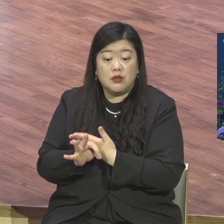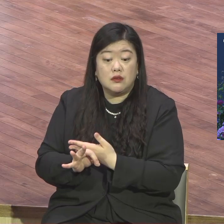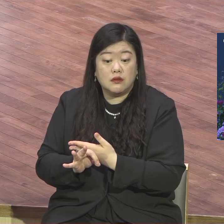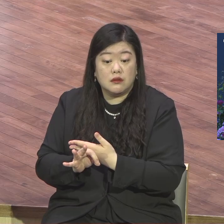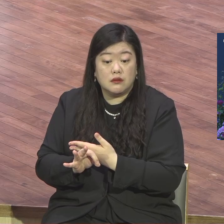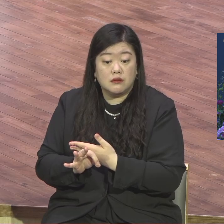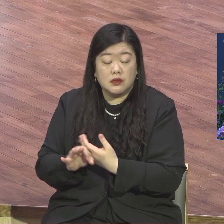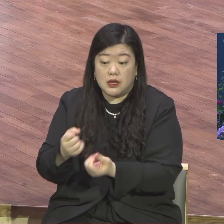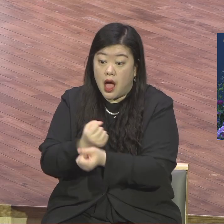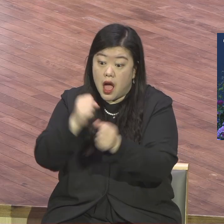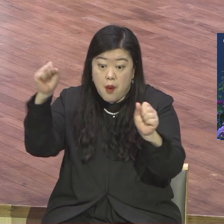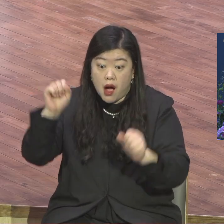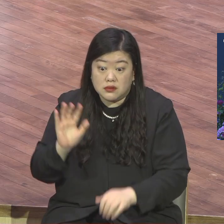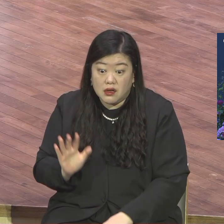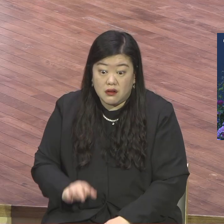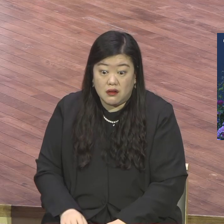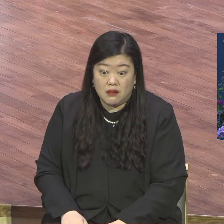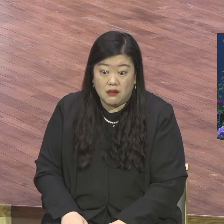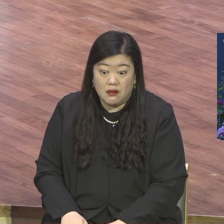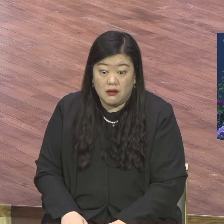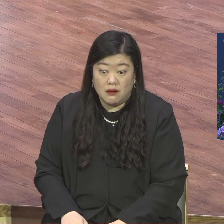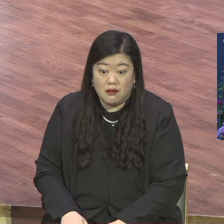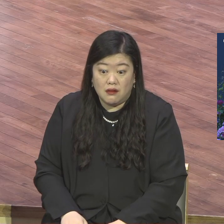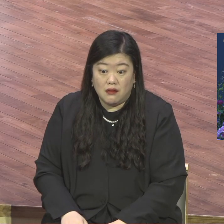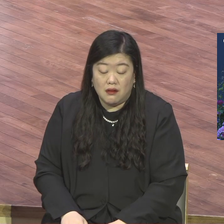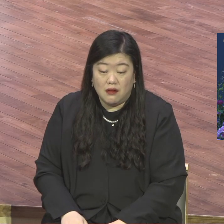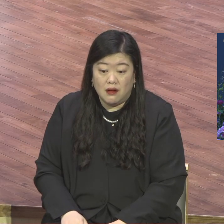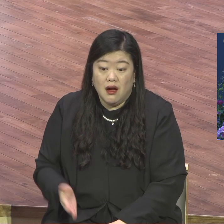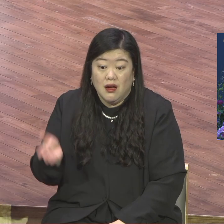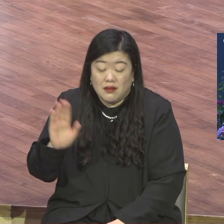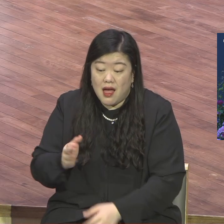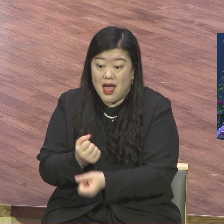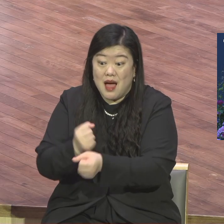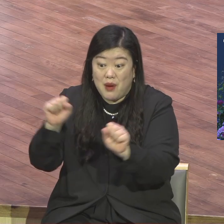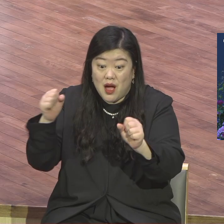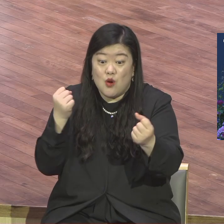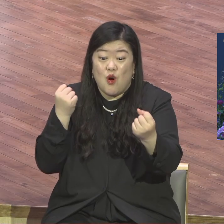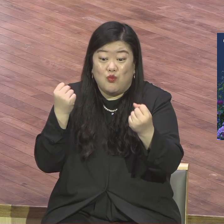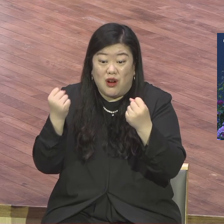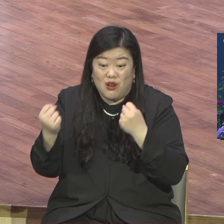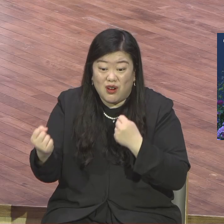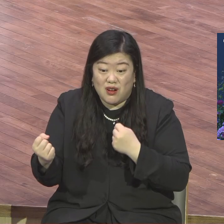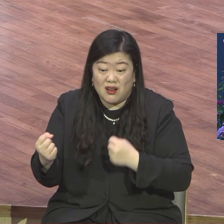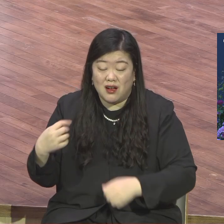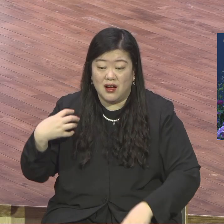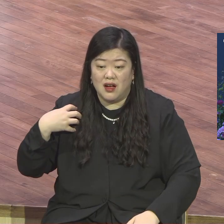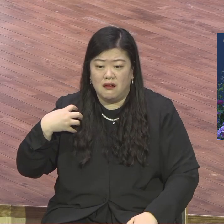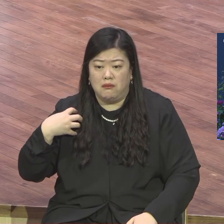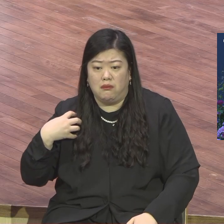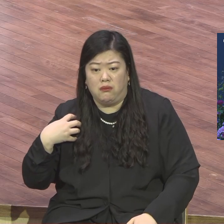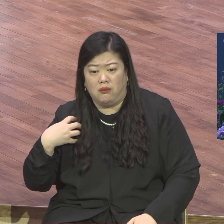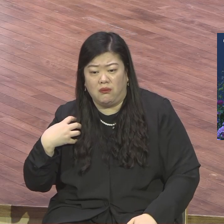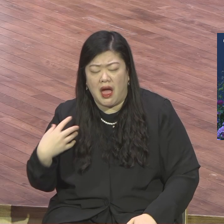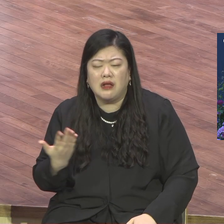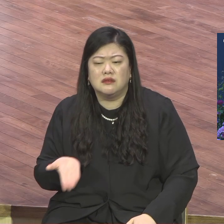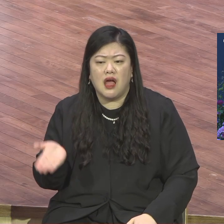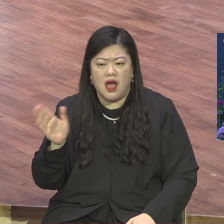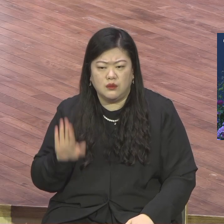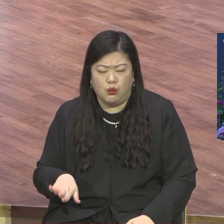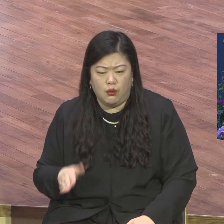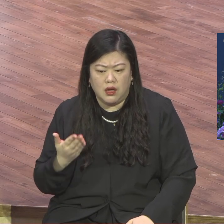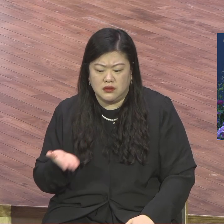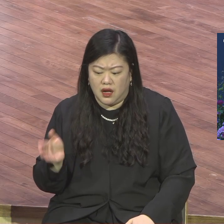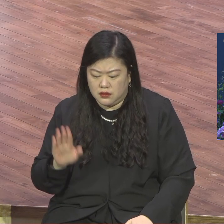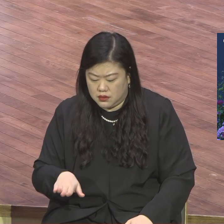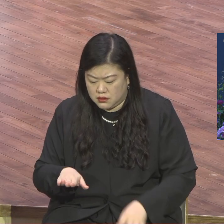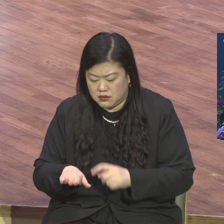누려라. 그렇게 말씀을 전하는데도 불구하고 여전히 눌려 있어요.